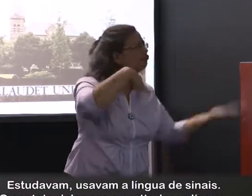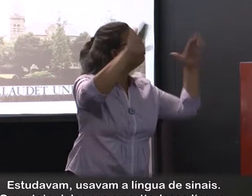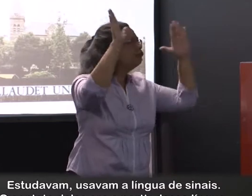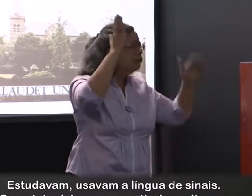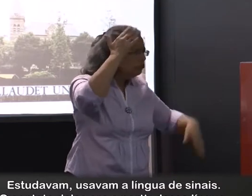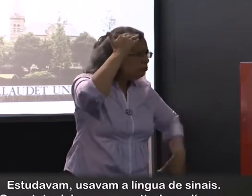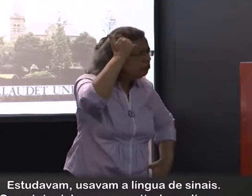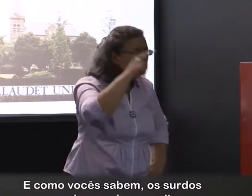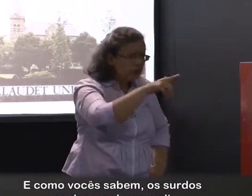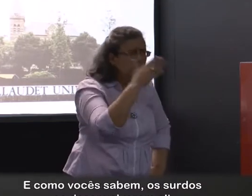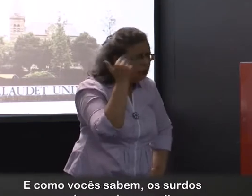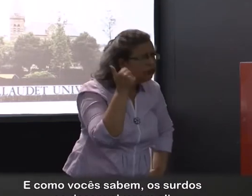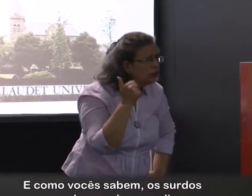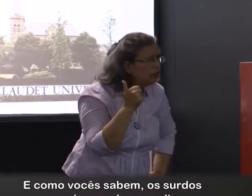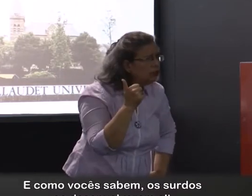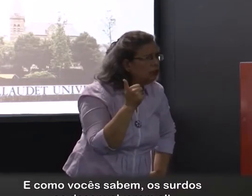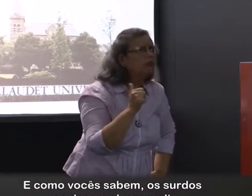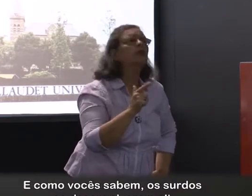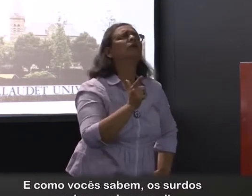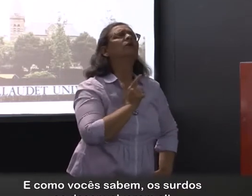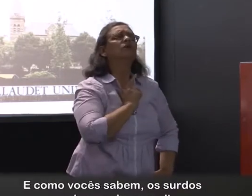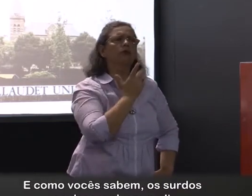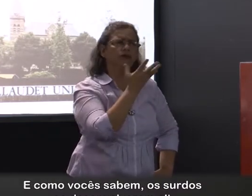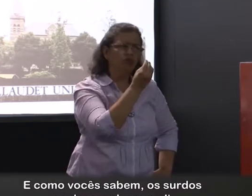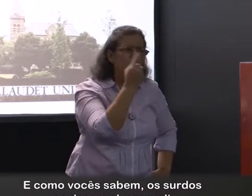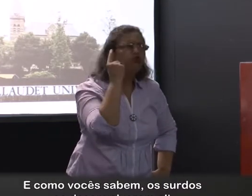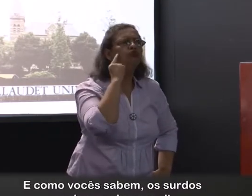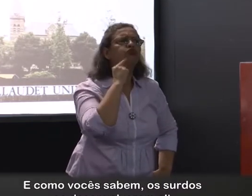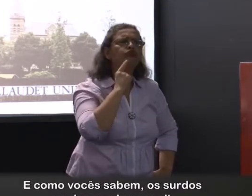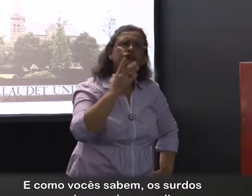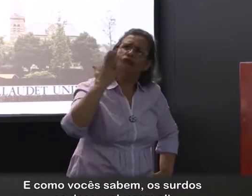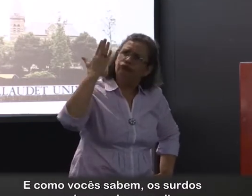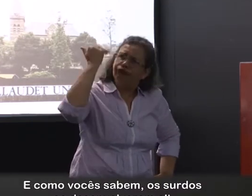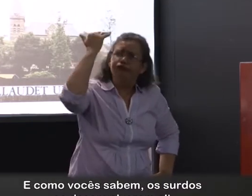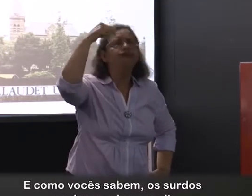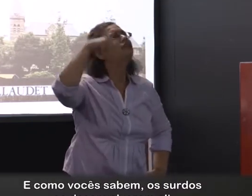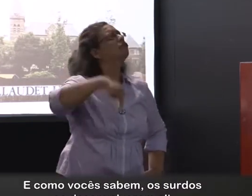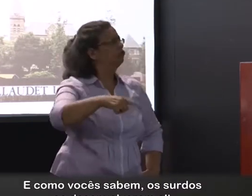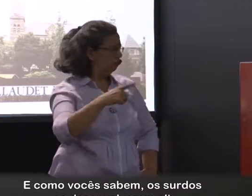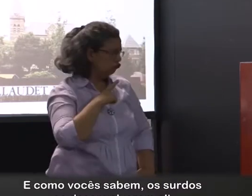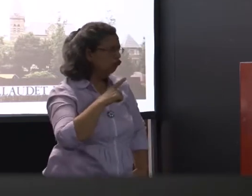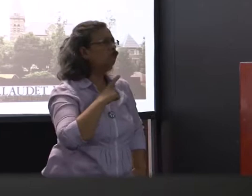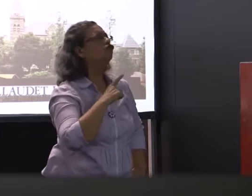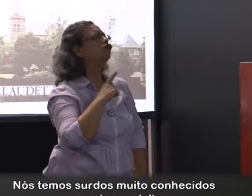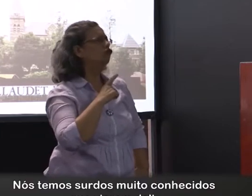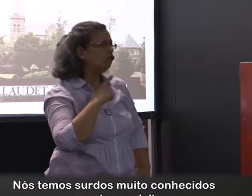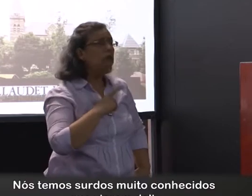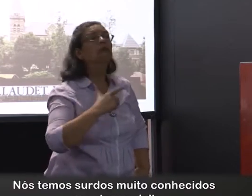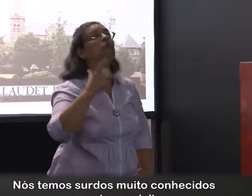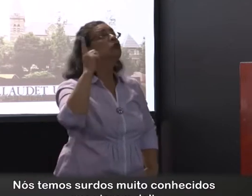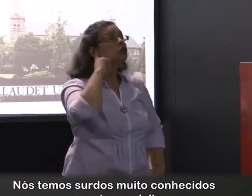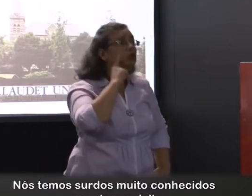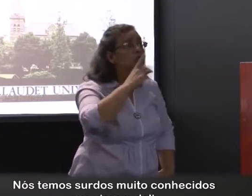dessa língua. E os surdos, vocês sabem, né? Os surdos ali se desenvolveram. Nós temos surdos